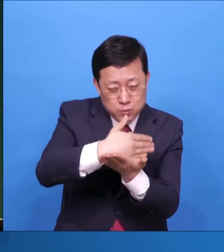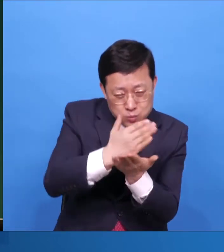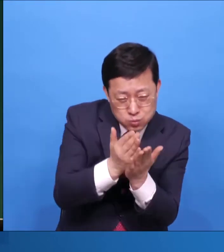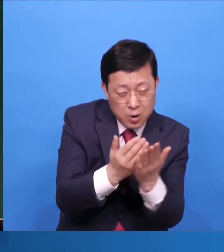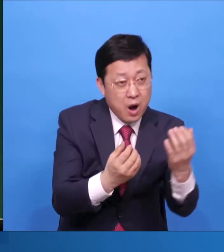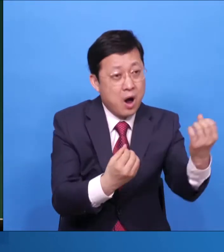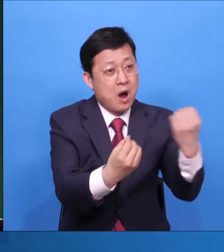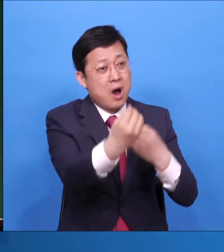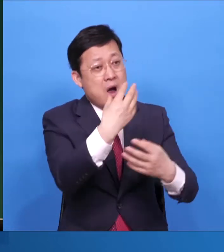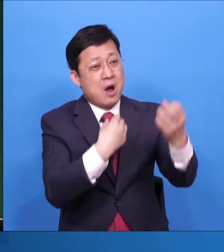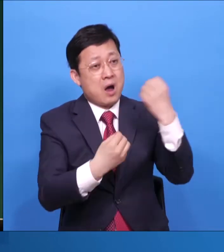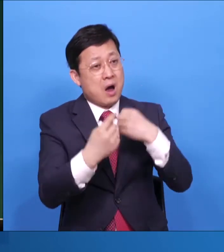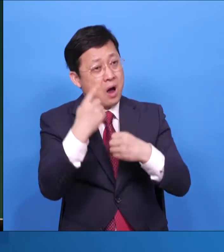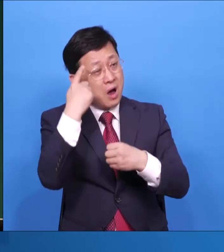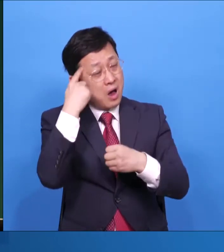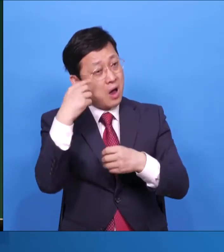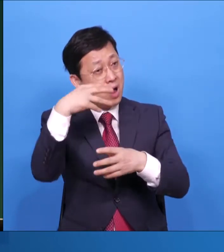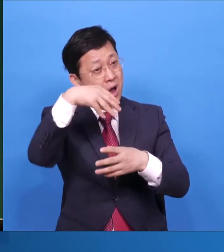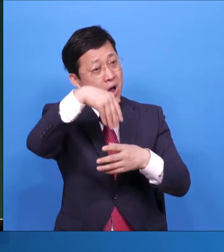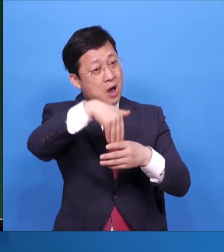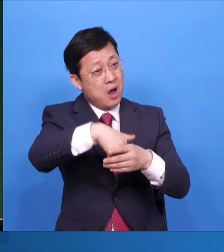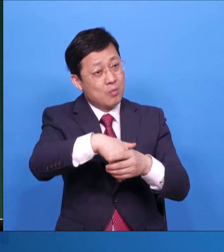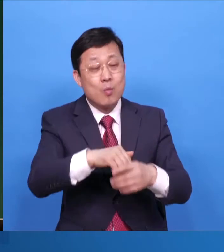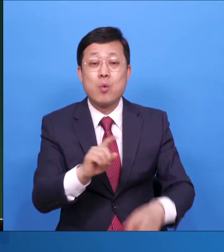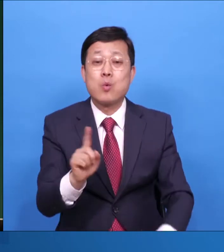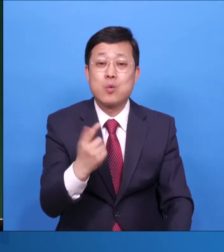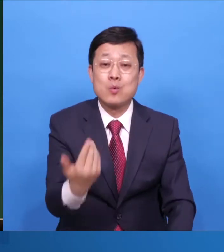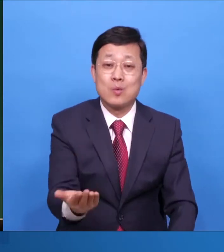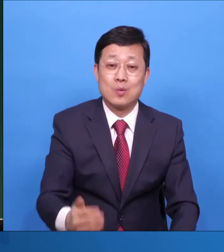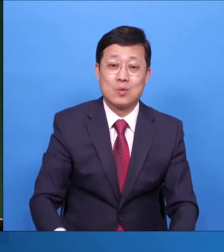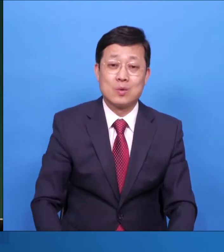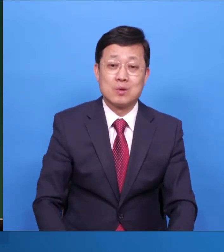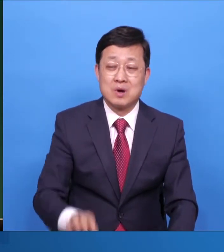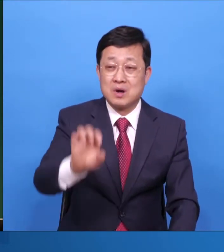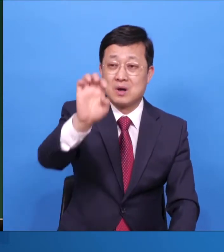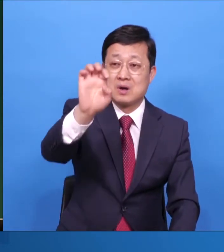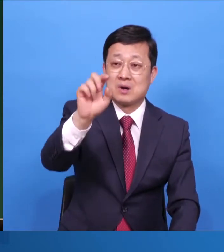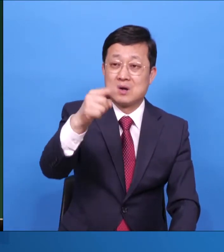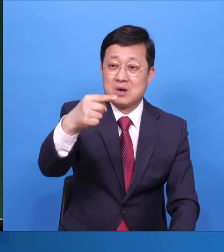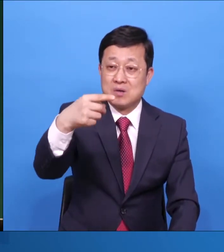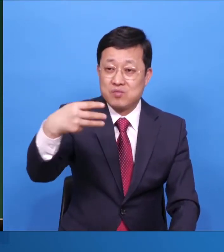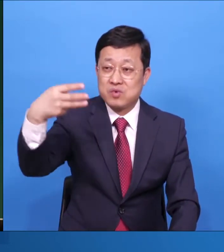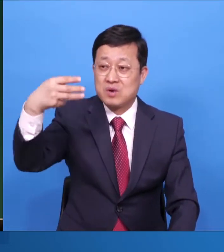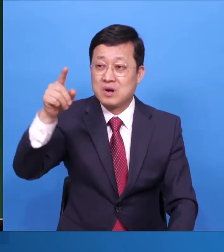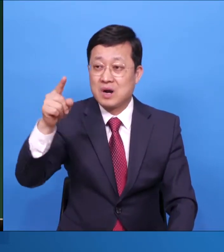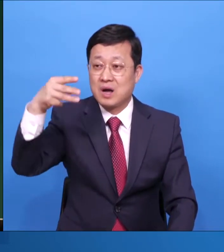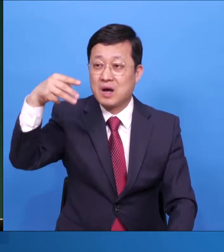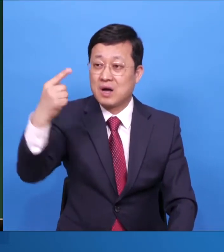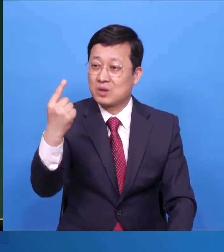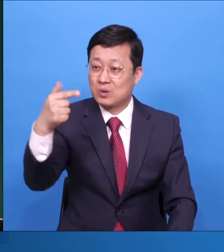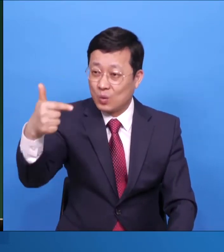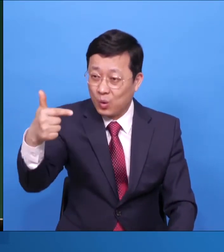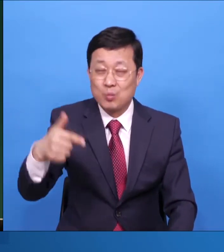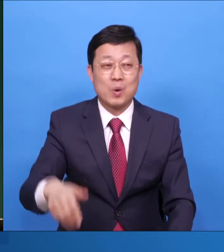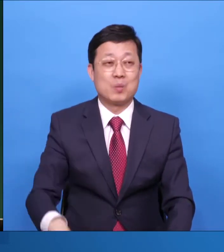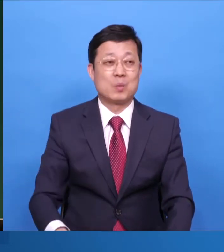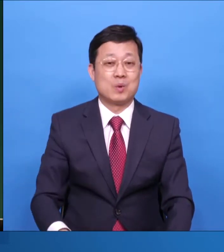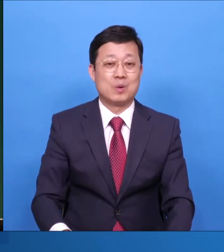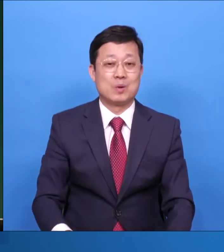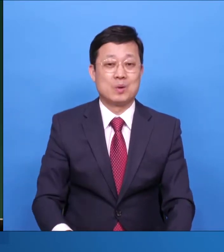이 각종 사상과 철학이 뭔고 하니까 여러분 막 플라톤부터 시작해가지고 계속 나오잖아요.